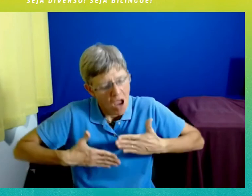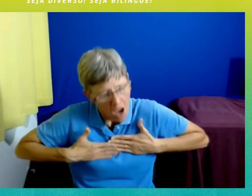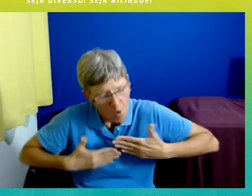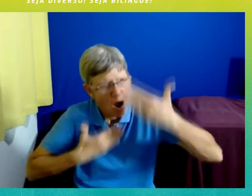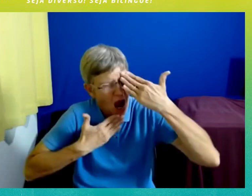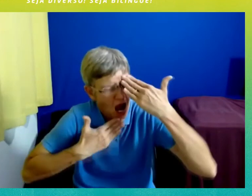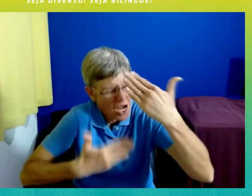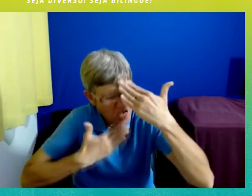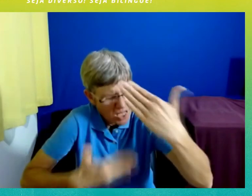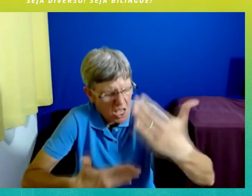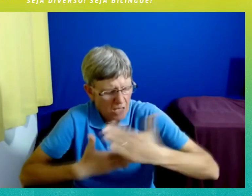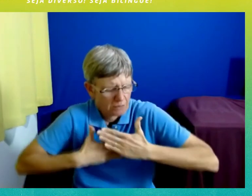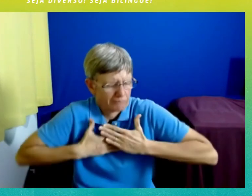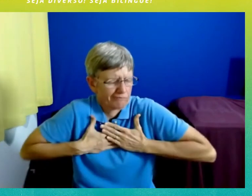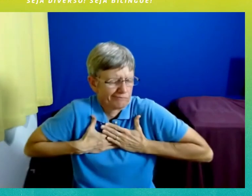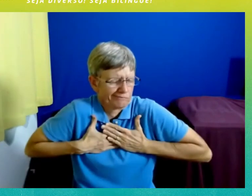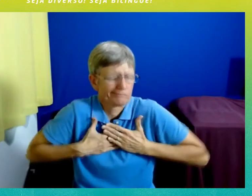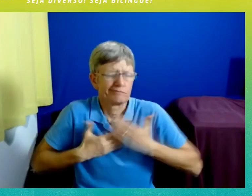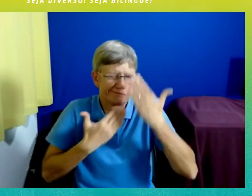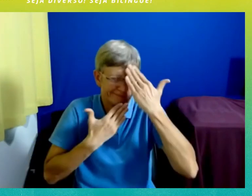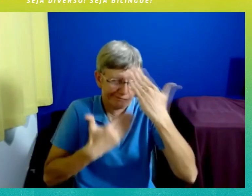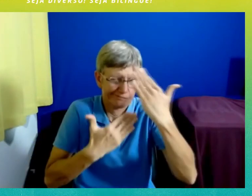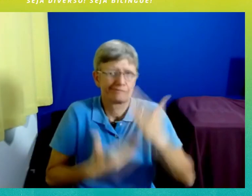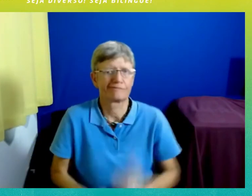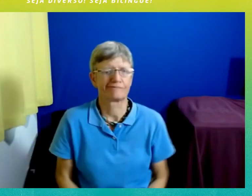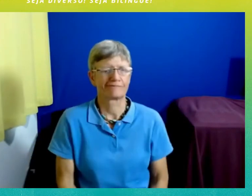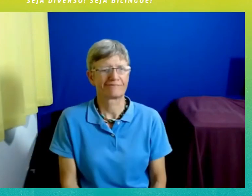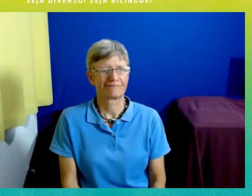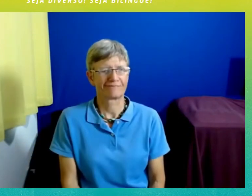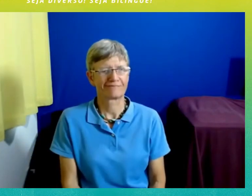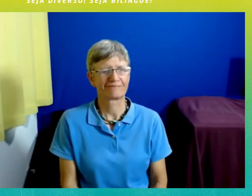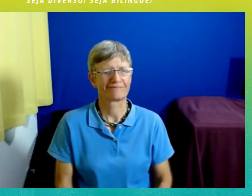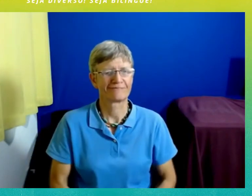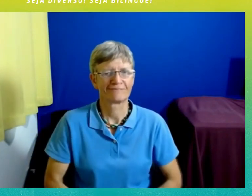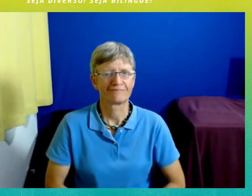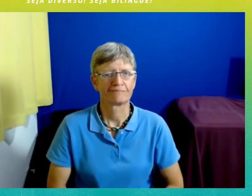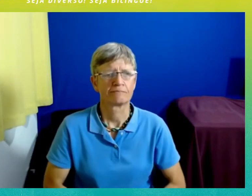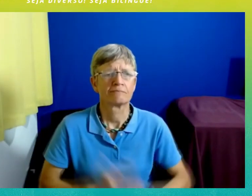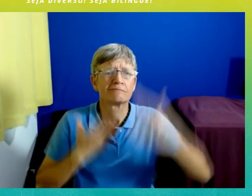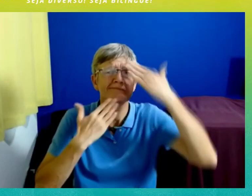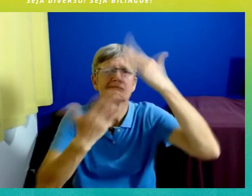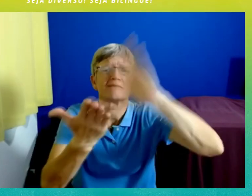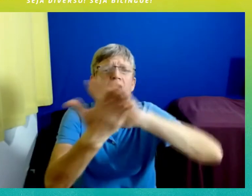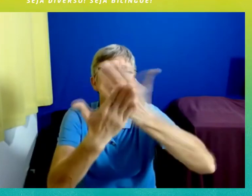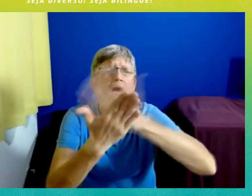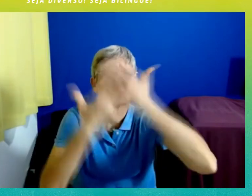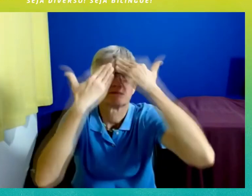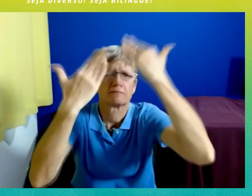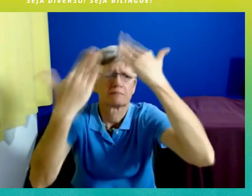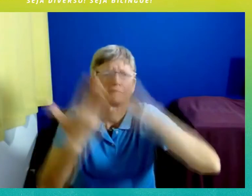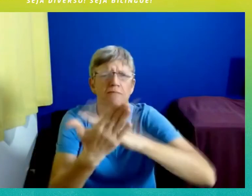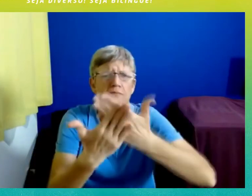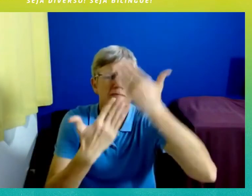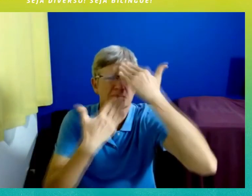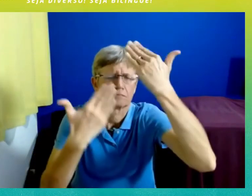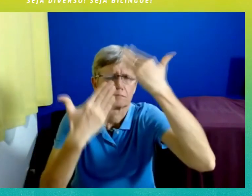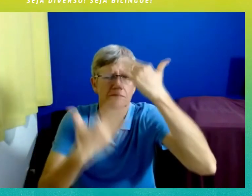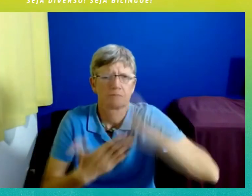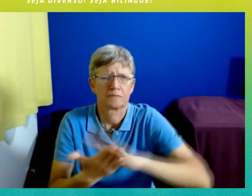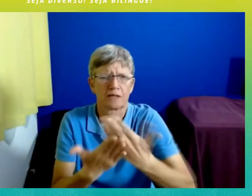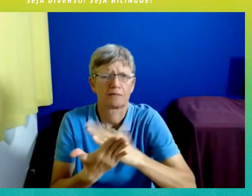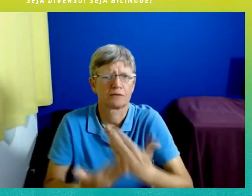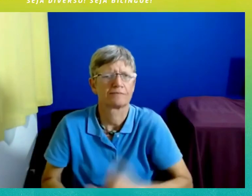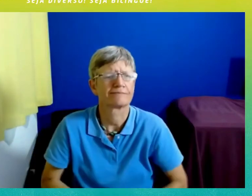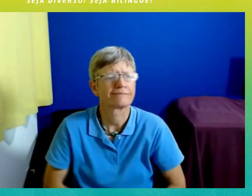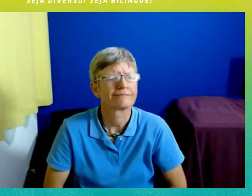nossas atividades do dia de hoje e agradeço a todos os participantes, a todos os intérpretes envolvidos no dia